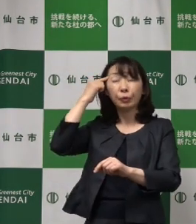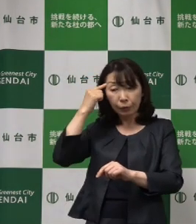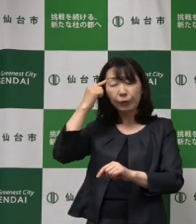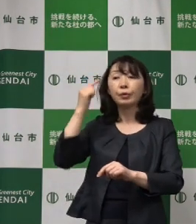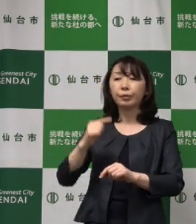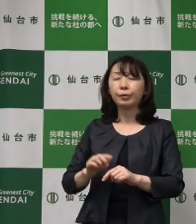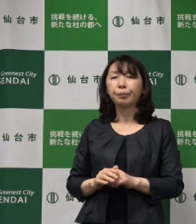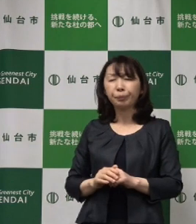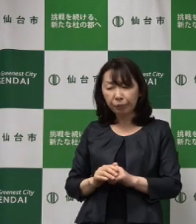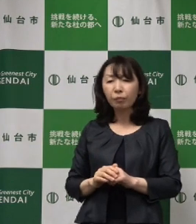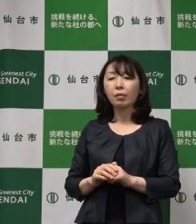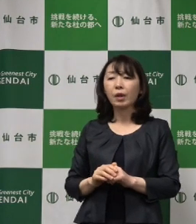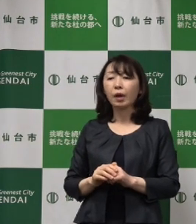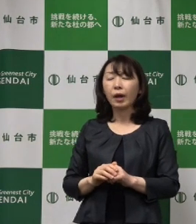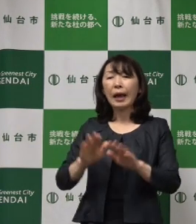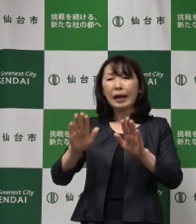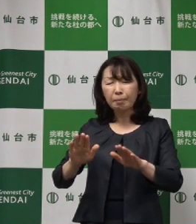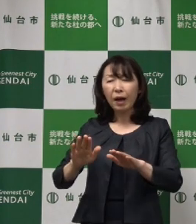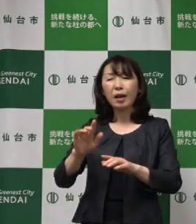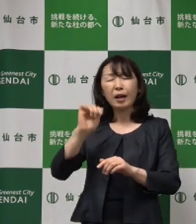非常に難しい中ではありますけれども